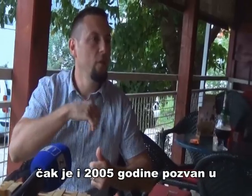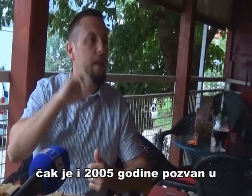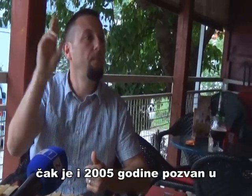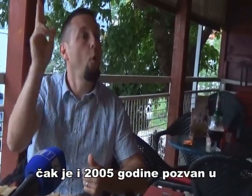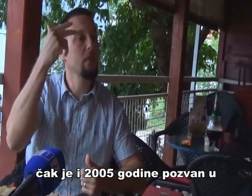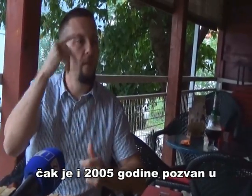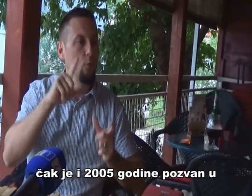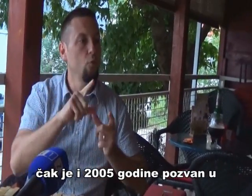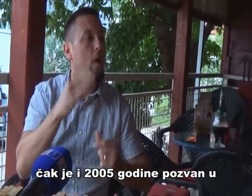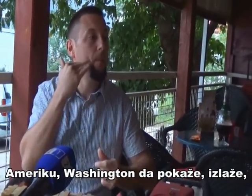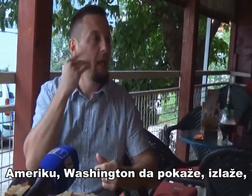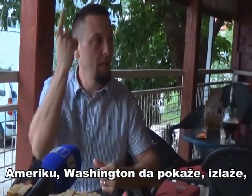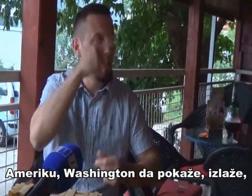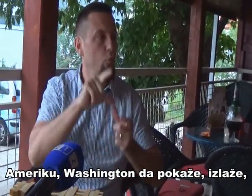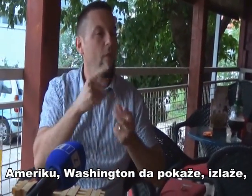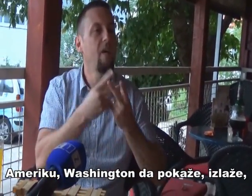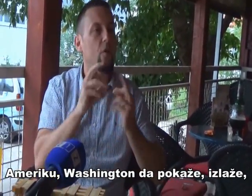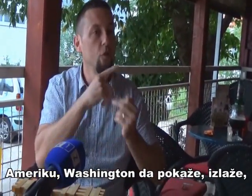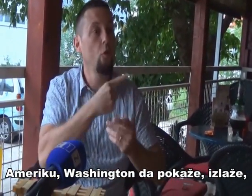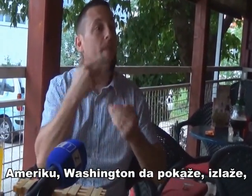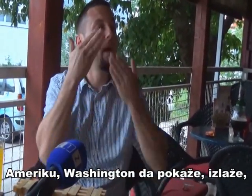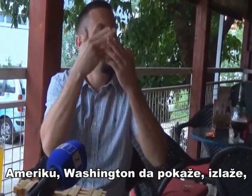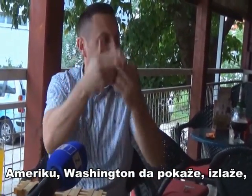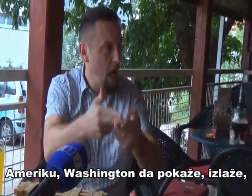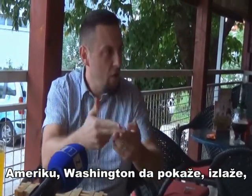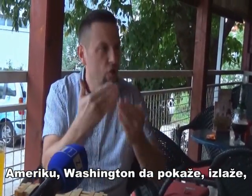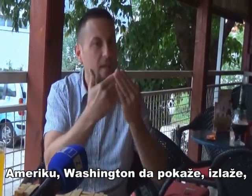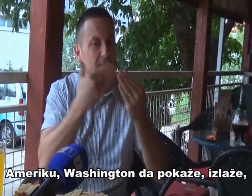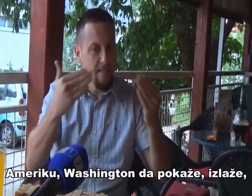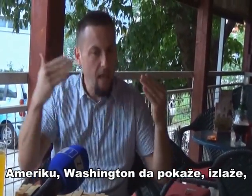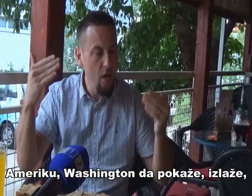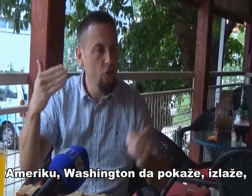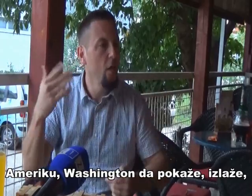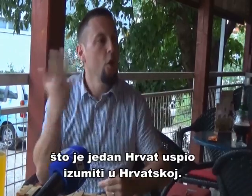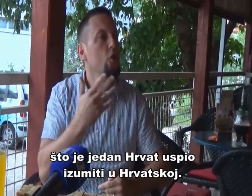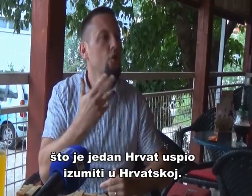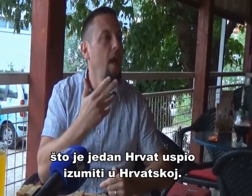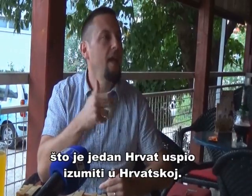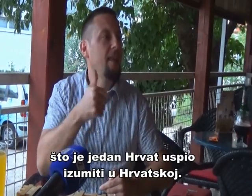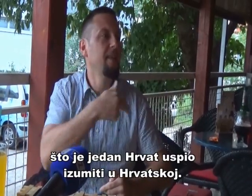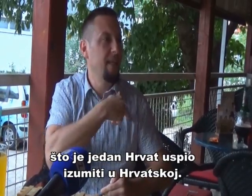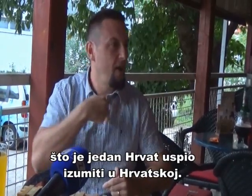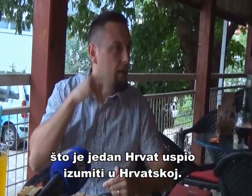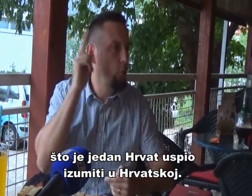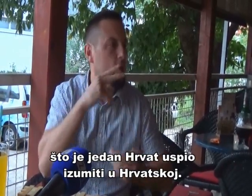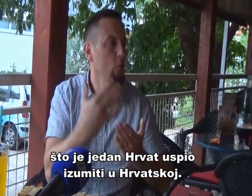godine pozvan u Ameriku, u Washington, da pokaže, izlaže šta je on